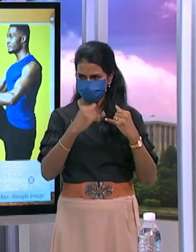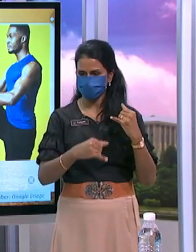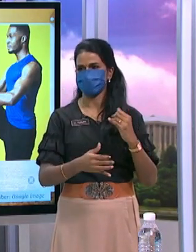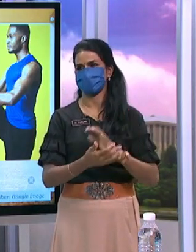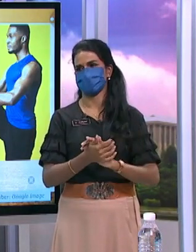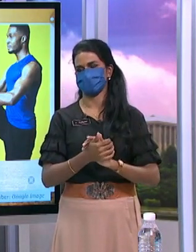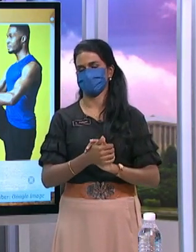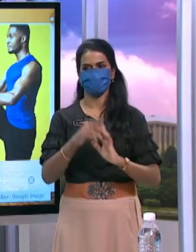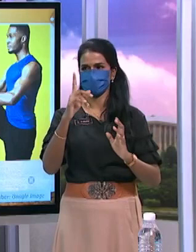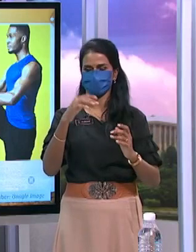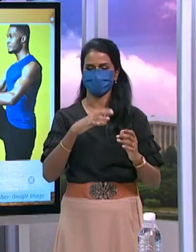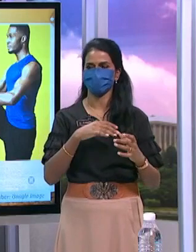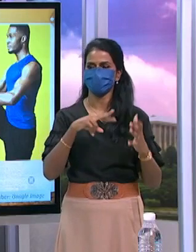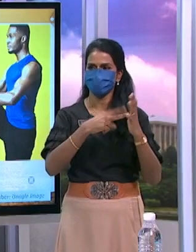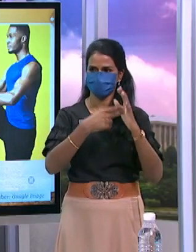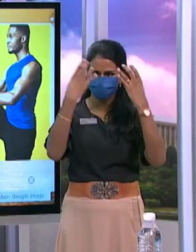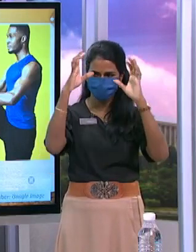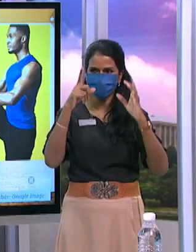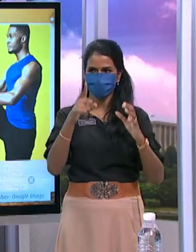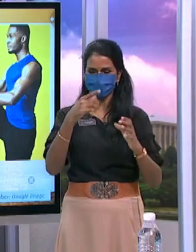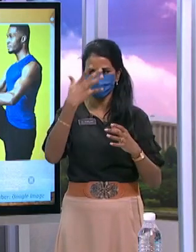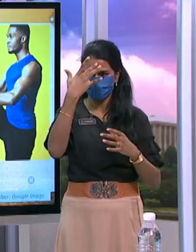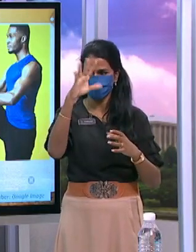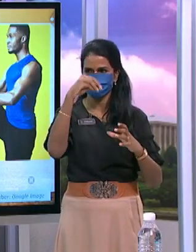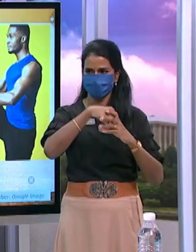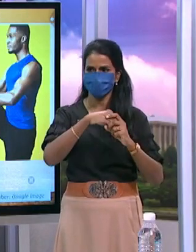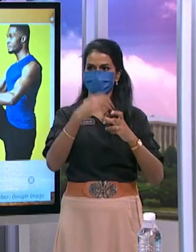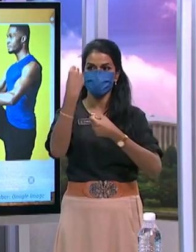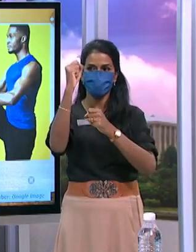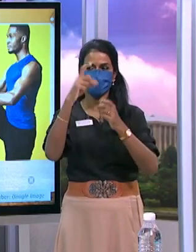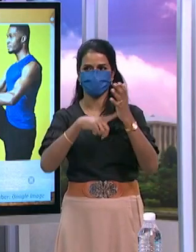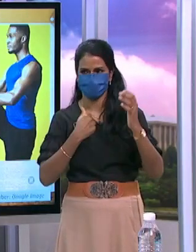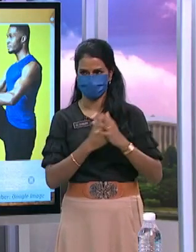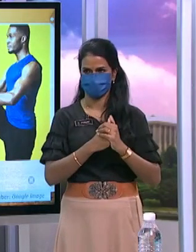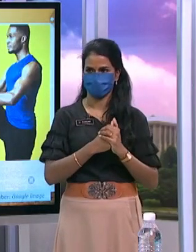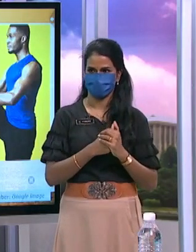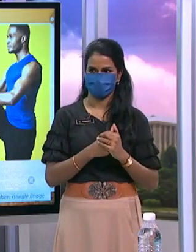Akhirnya senaman juga. Maksud cikgu, kamu pandai dalam sukan apa?